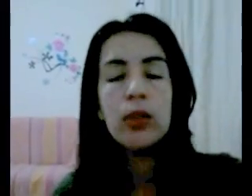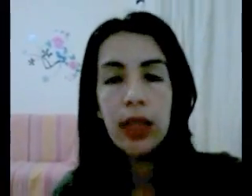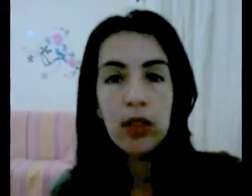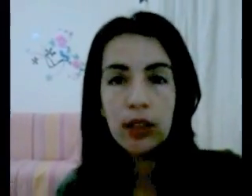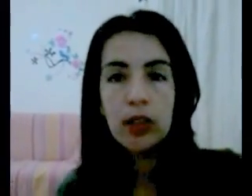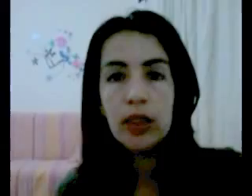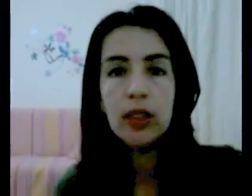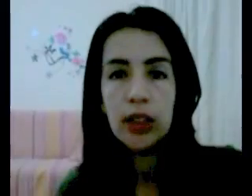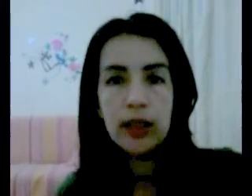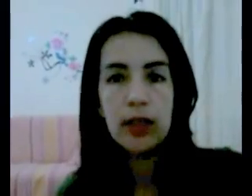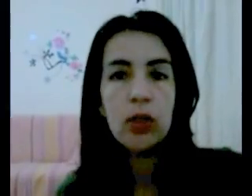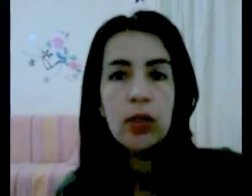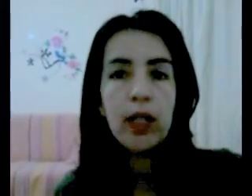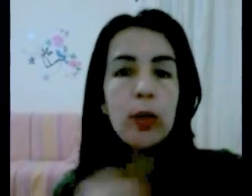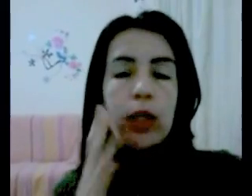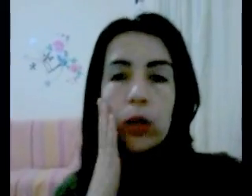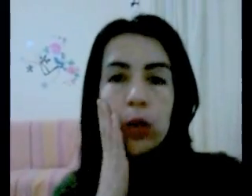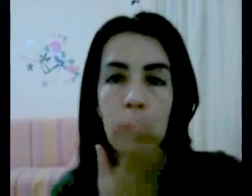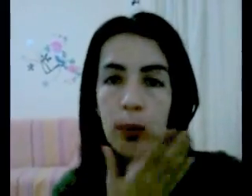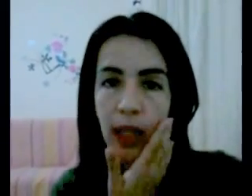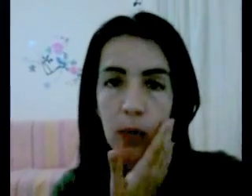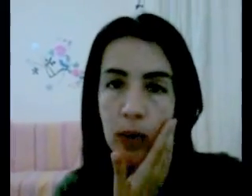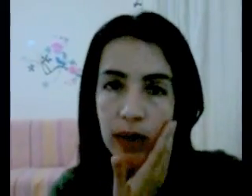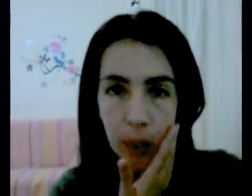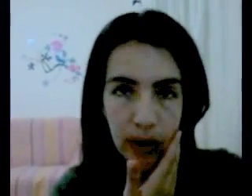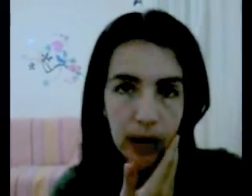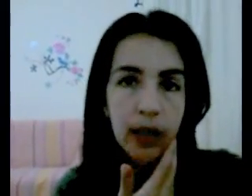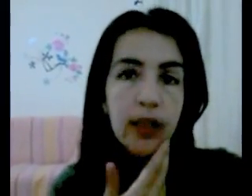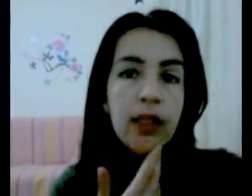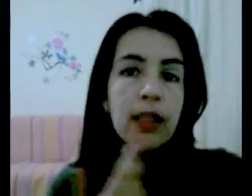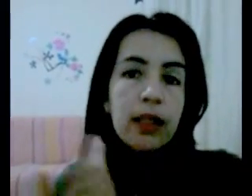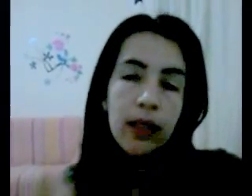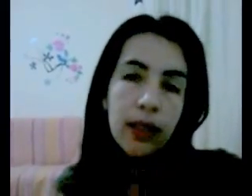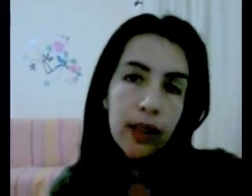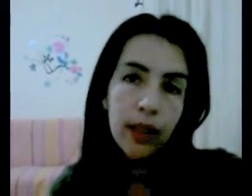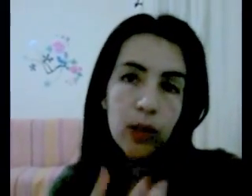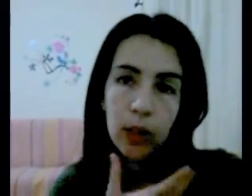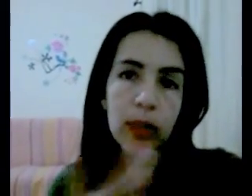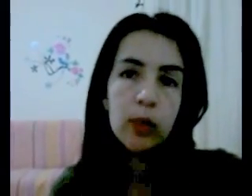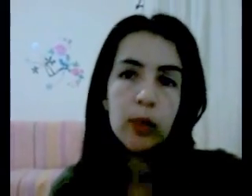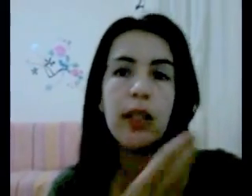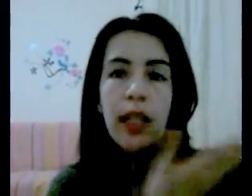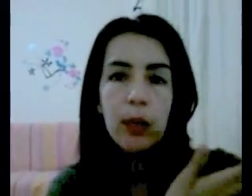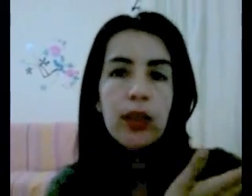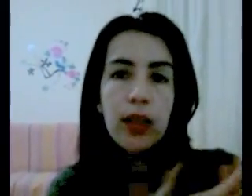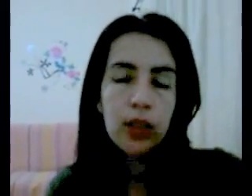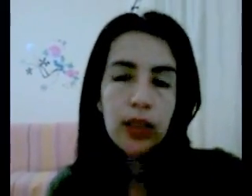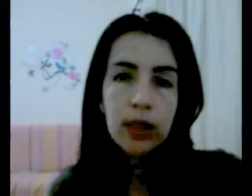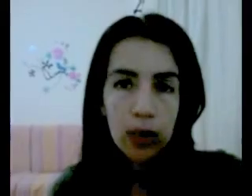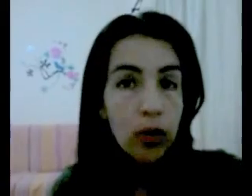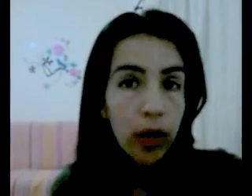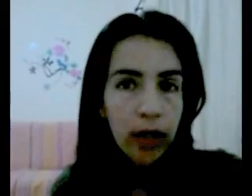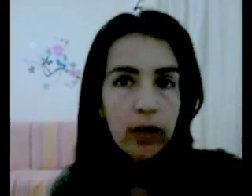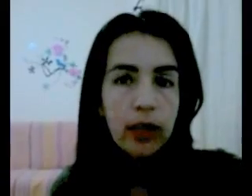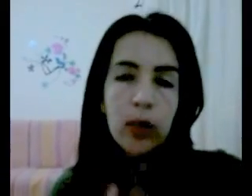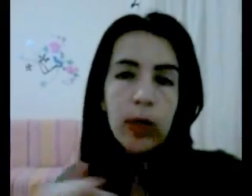eu estava achando que eu ainda tinha cisto no ovário, porque voltou a me dar muita espinha, e eu tinha muita espinha na época que eu tinha cisto no ovário. Eu